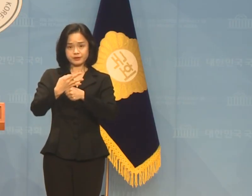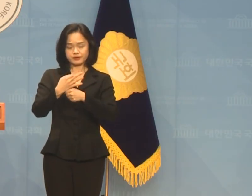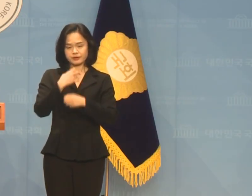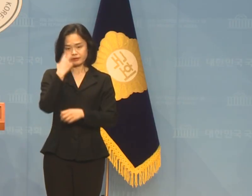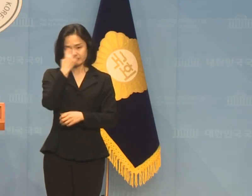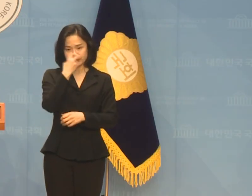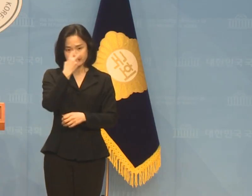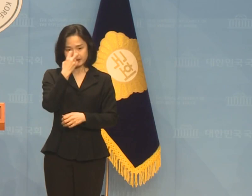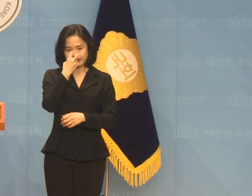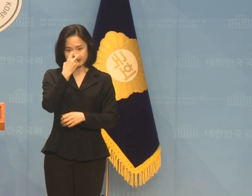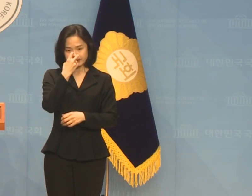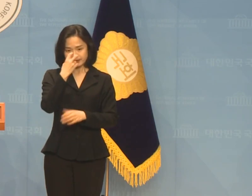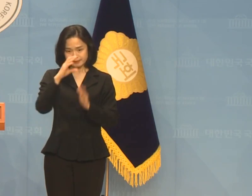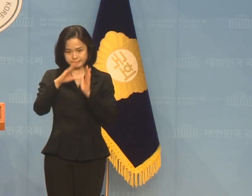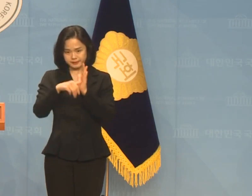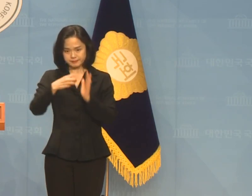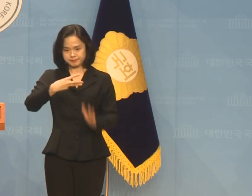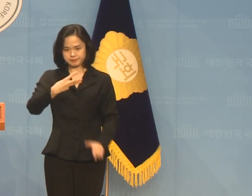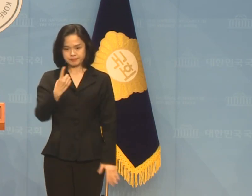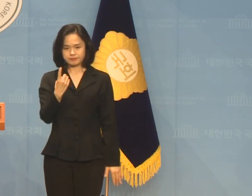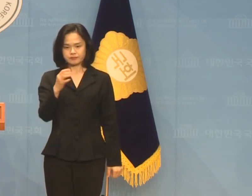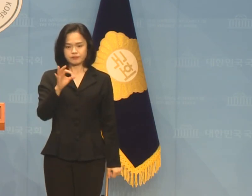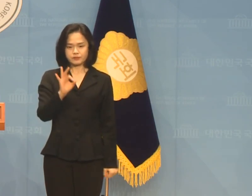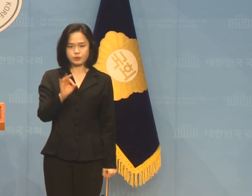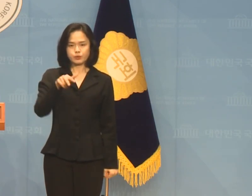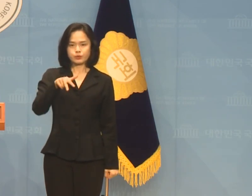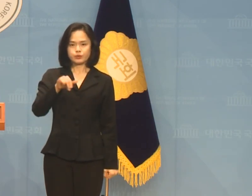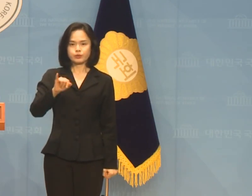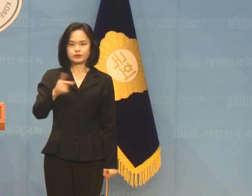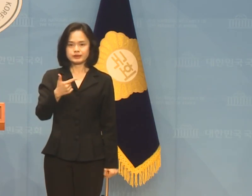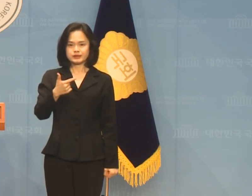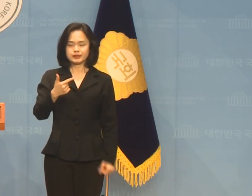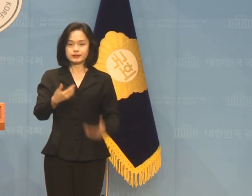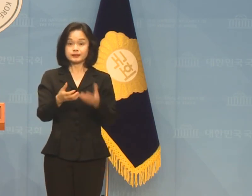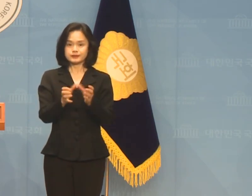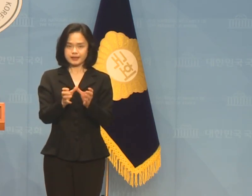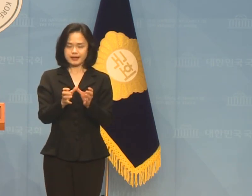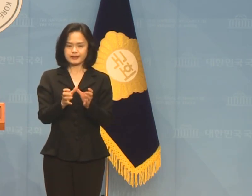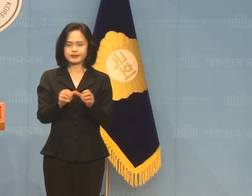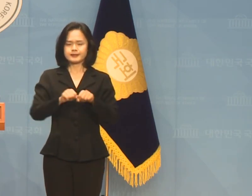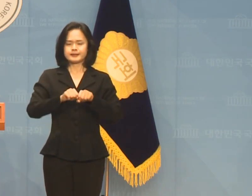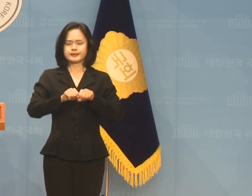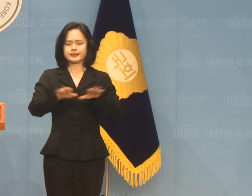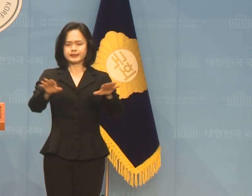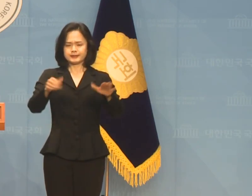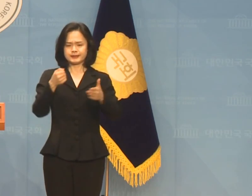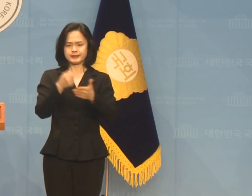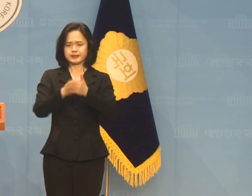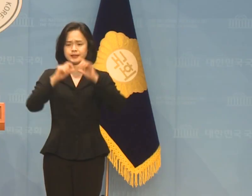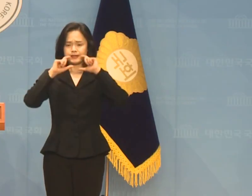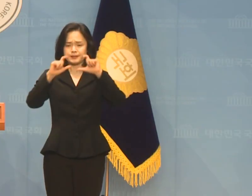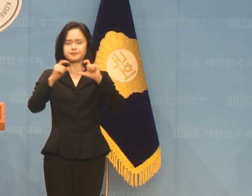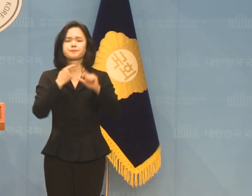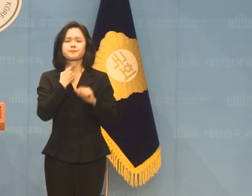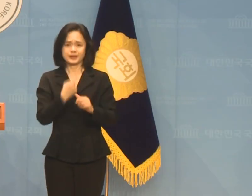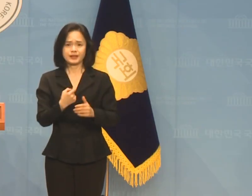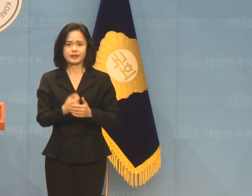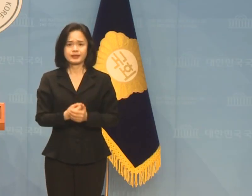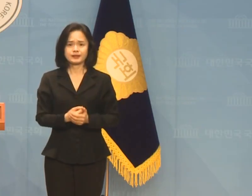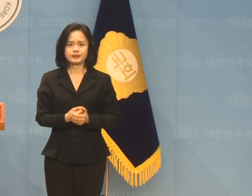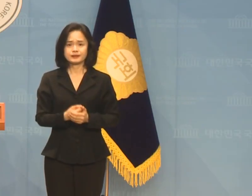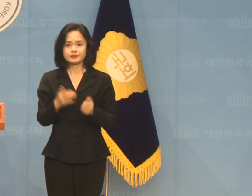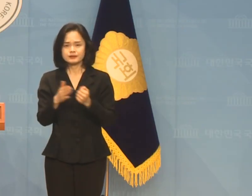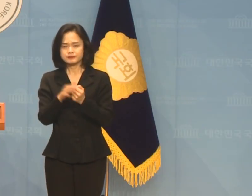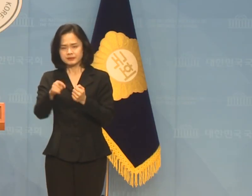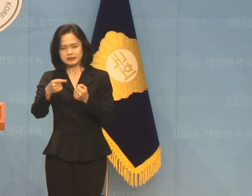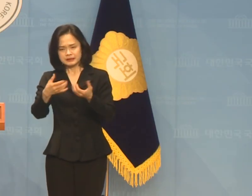통진당 해산을 완결지은 바 있기 때문에 저들에 대해서 너무 잘 알고 있습니다.